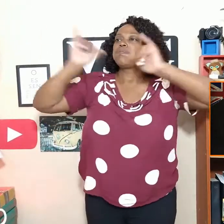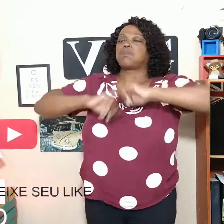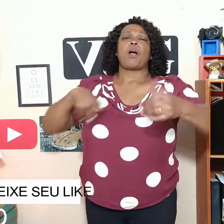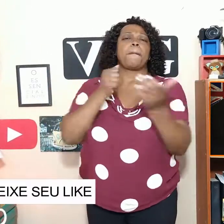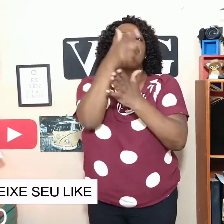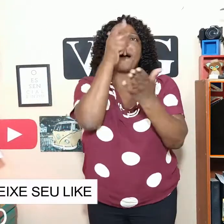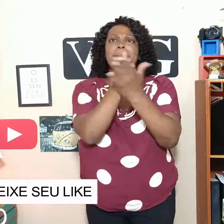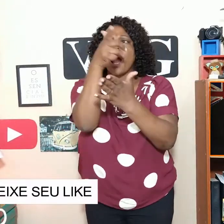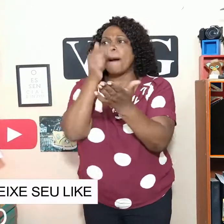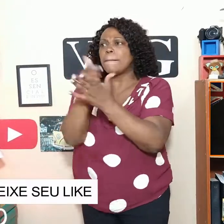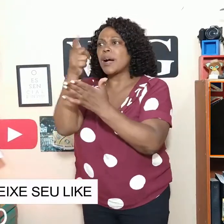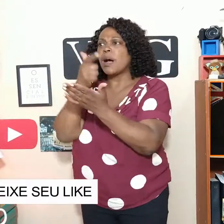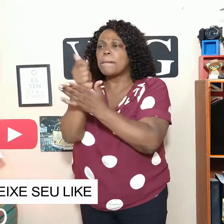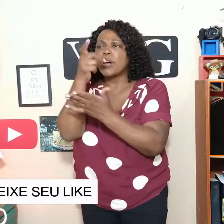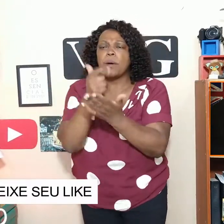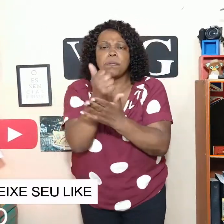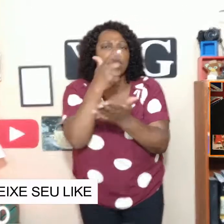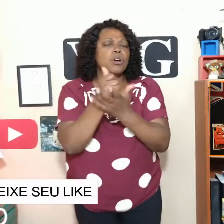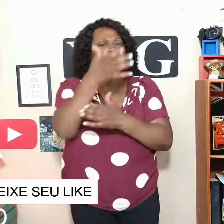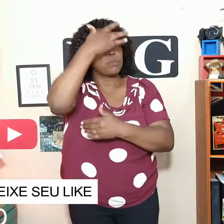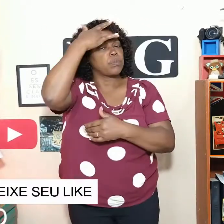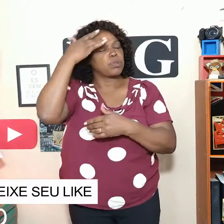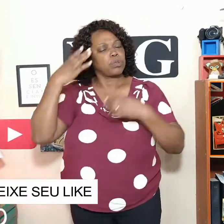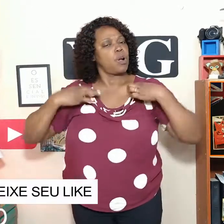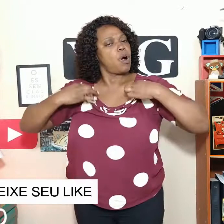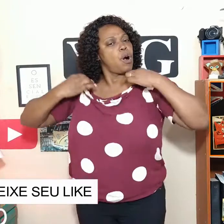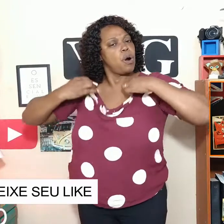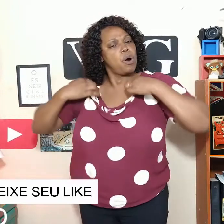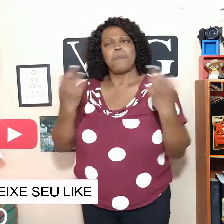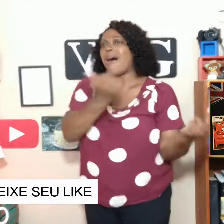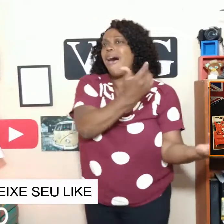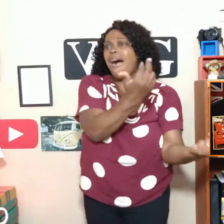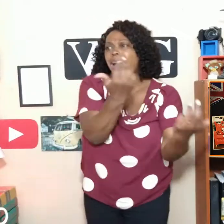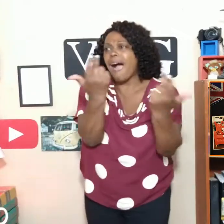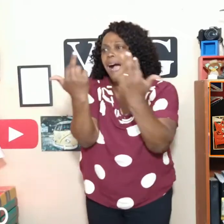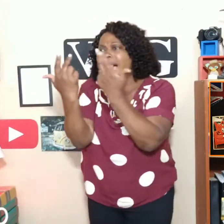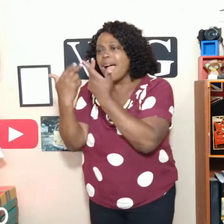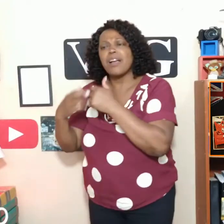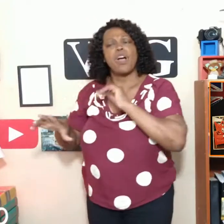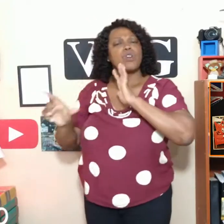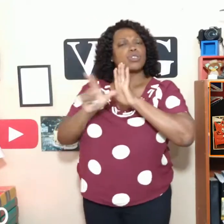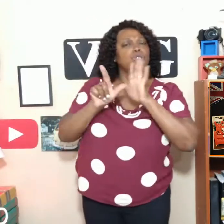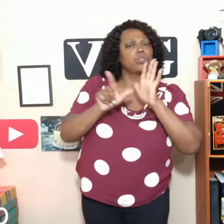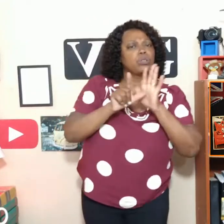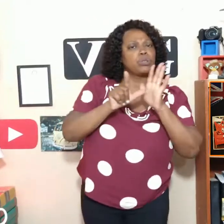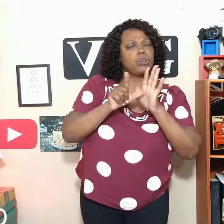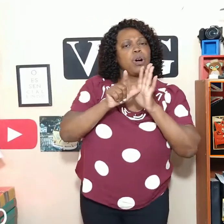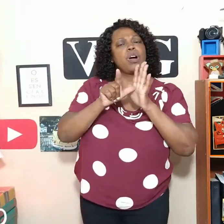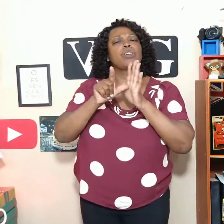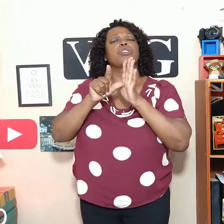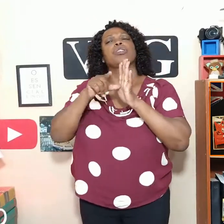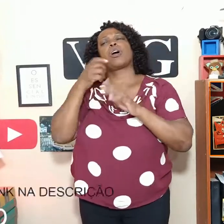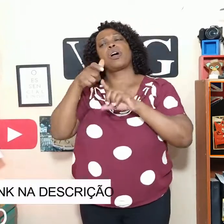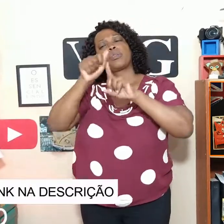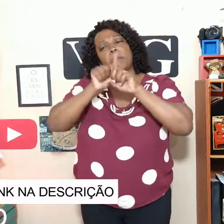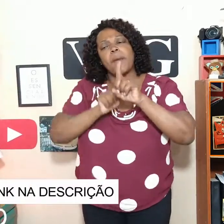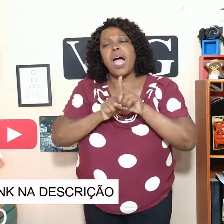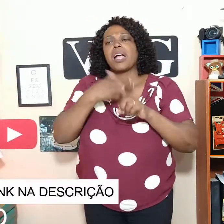compras, tanto em imagens quanto com a presença de pessoas vestidas como Papai Noel em lojas na época do Natal, o que gera críticas